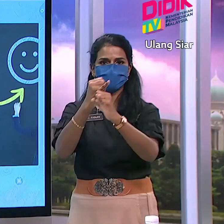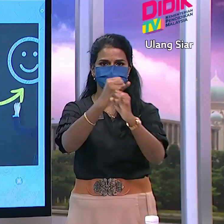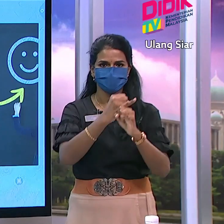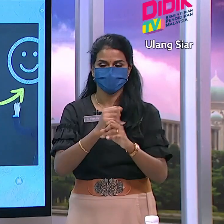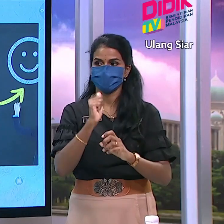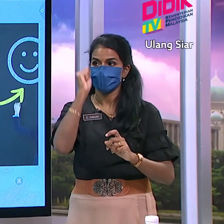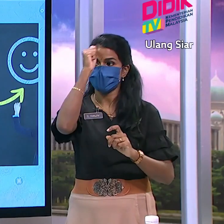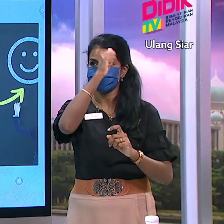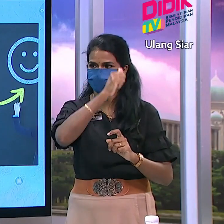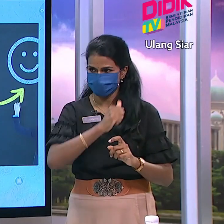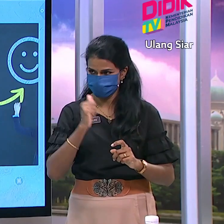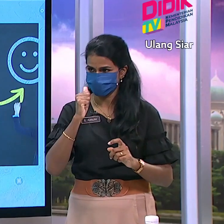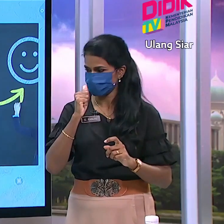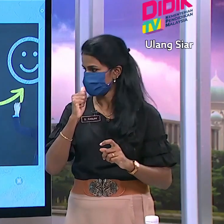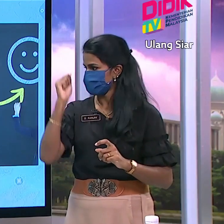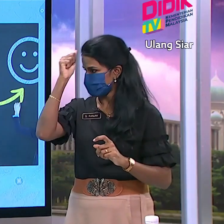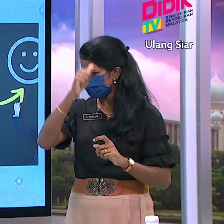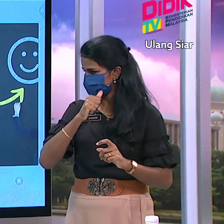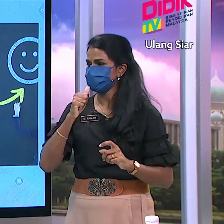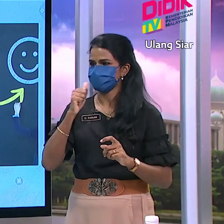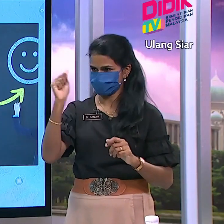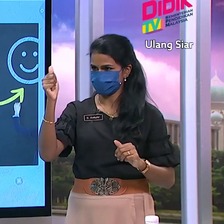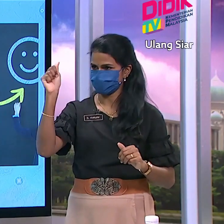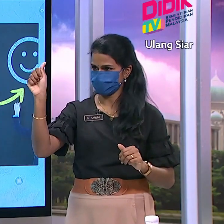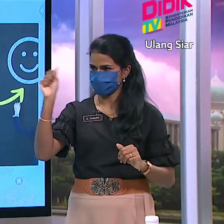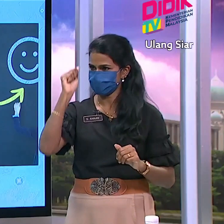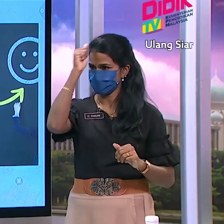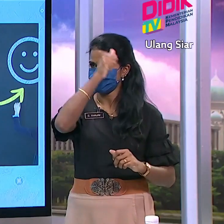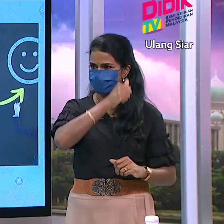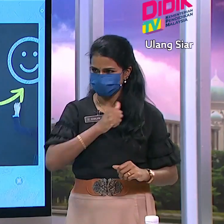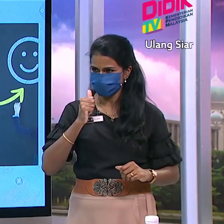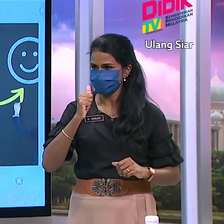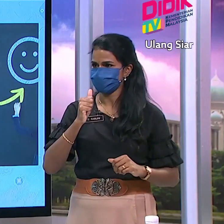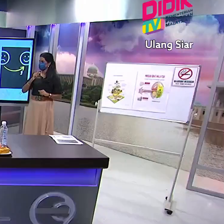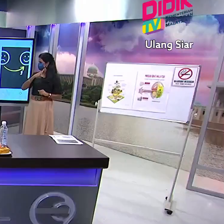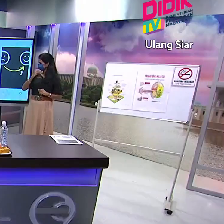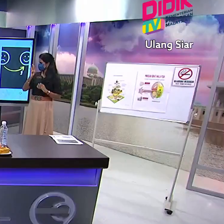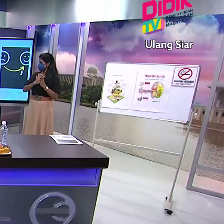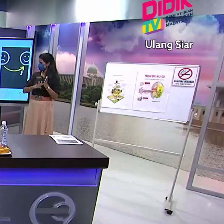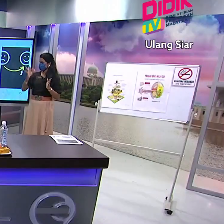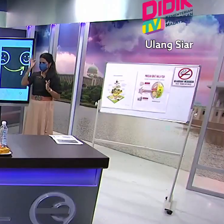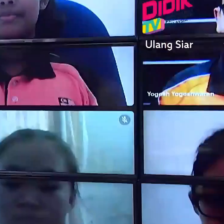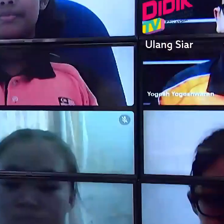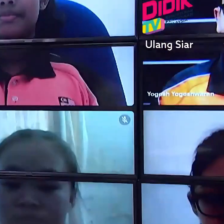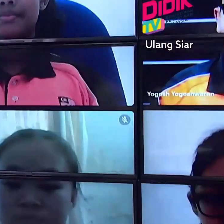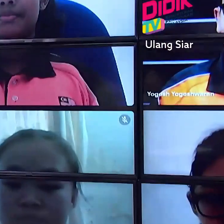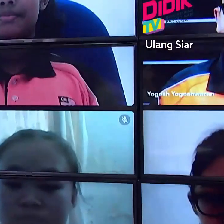jaga akhlak. Akhlak. Yes, akhlak. Okey, akhlak. Akhlak dan berfikiran